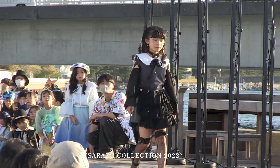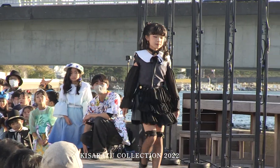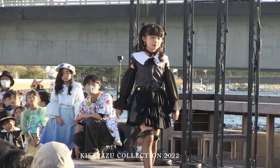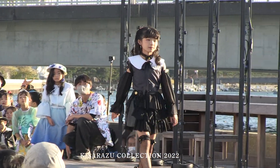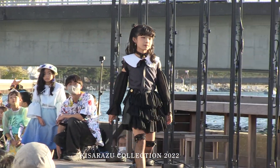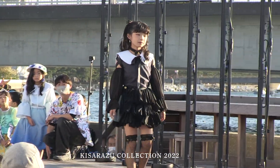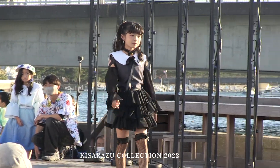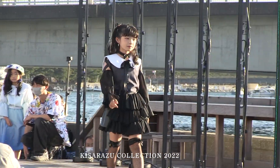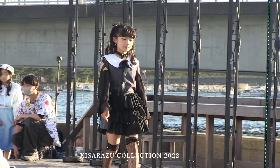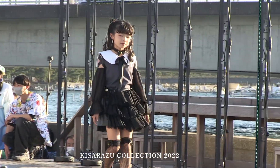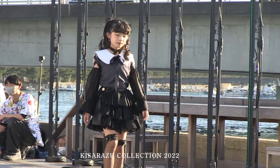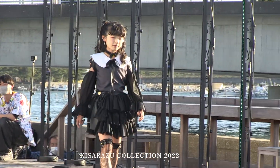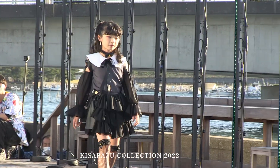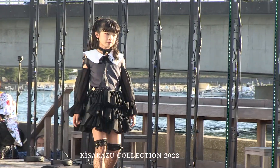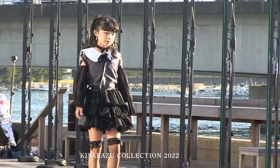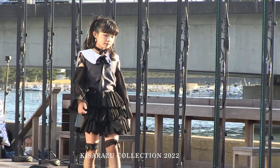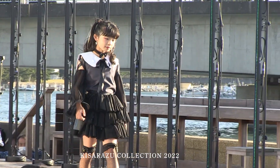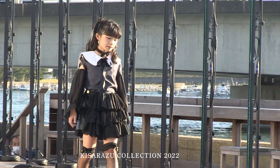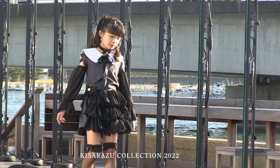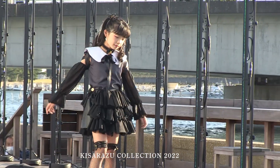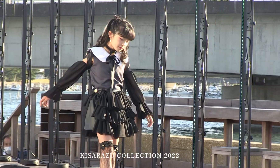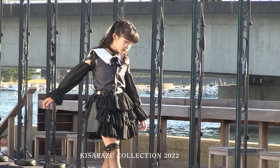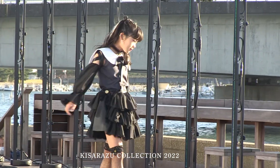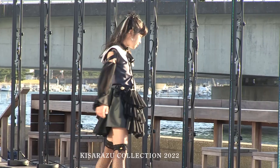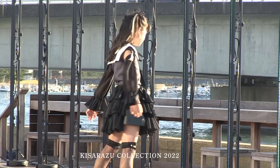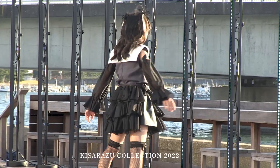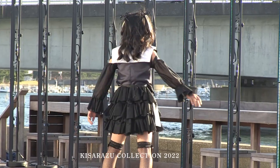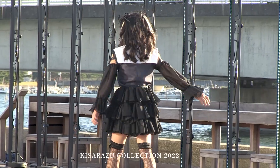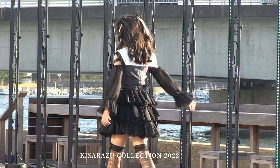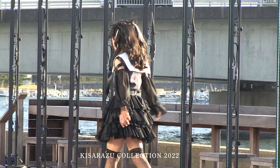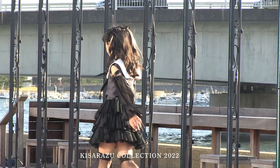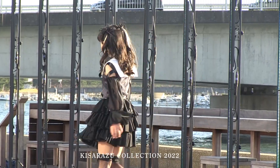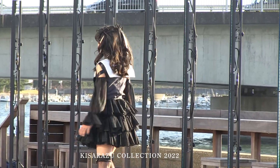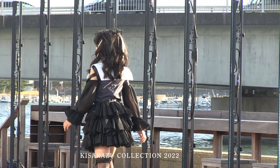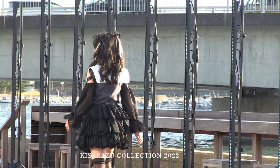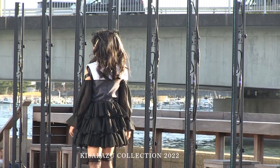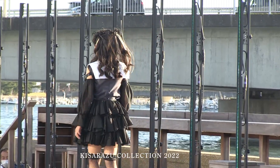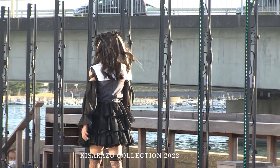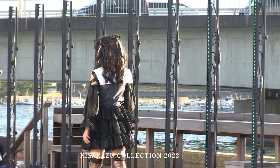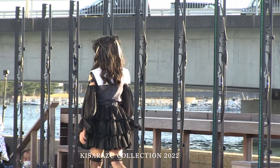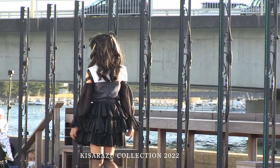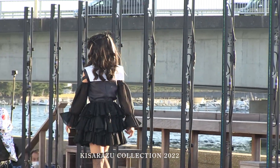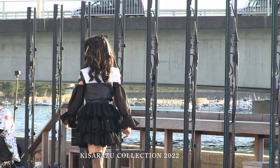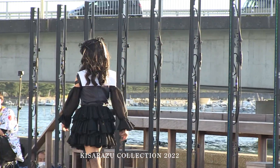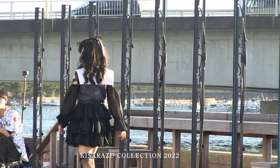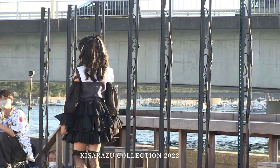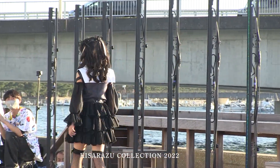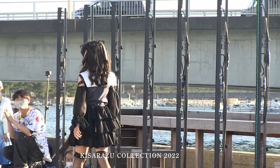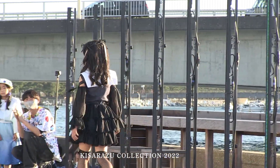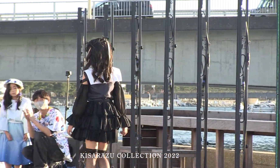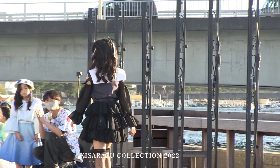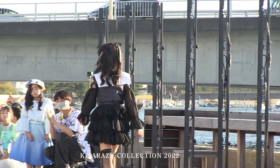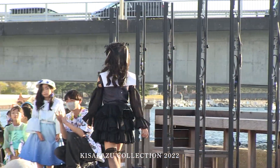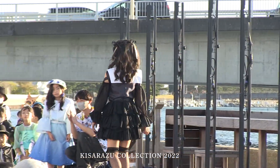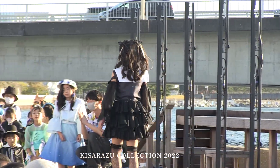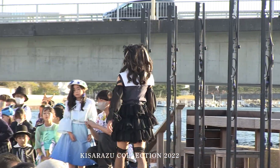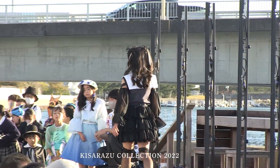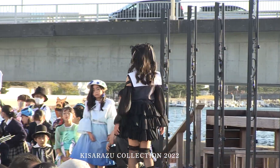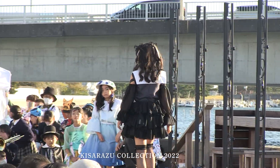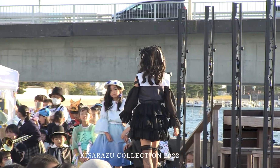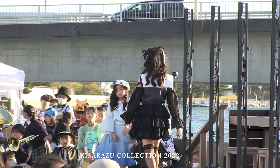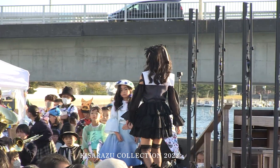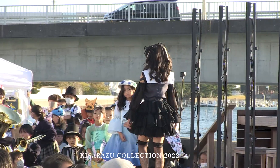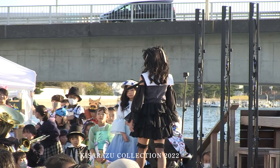ランウェイを歩く姿はまさにモデルさんですね。ターンを決めてくれました。